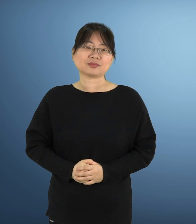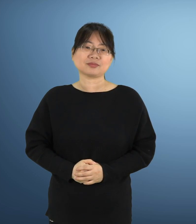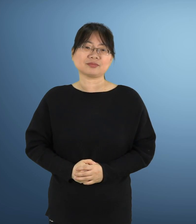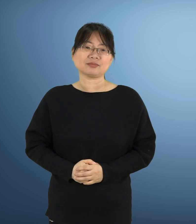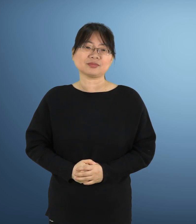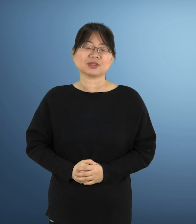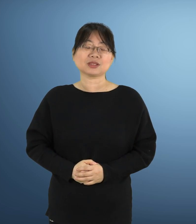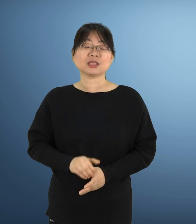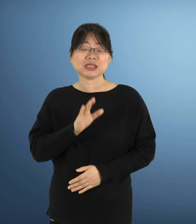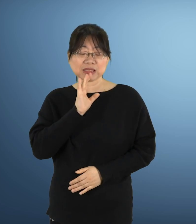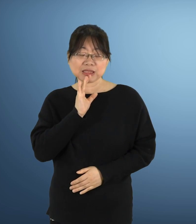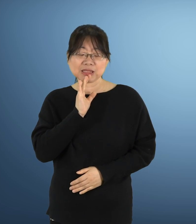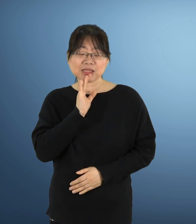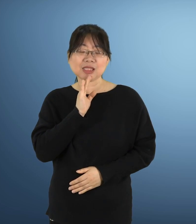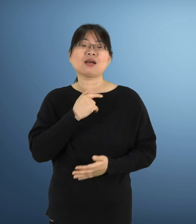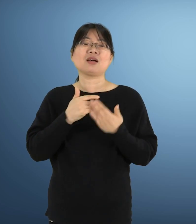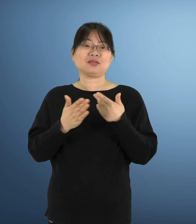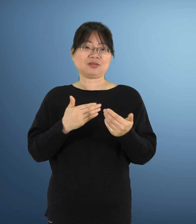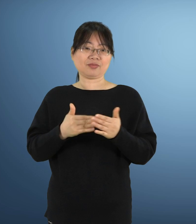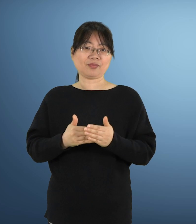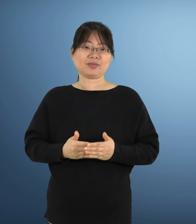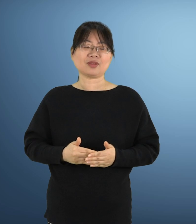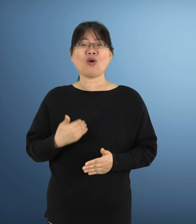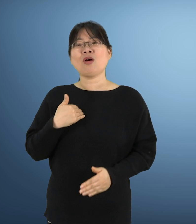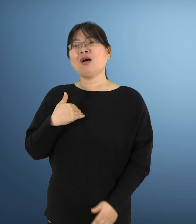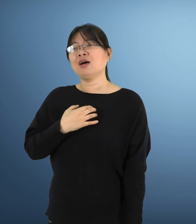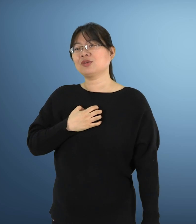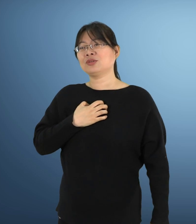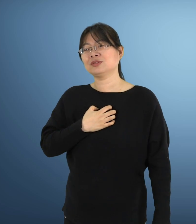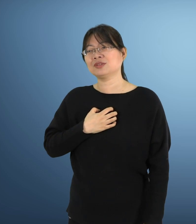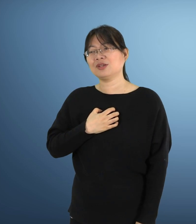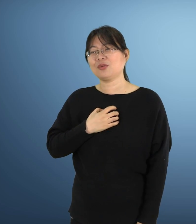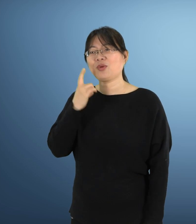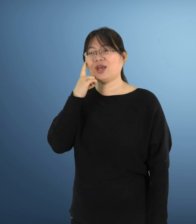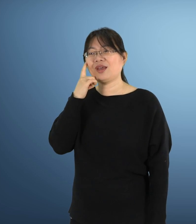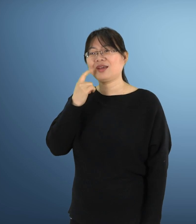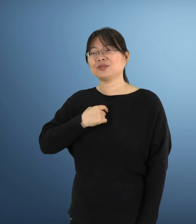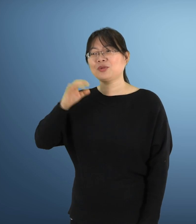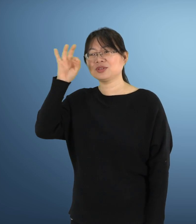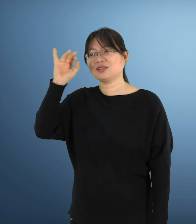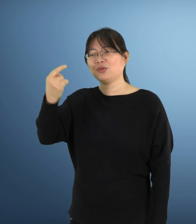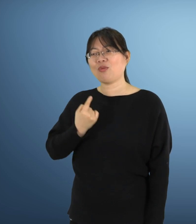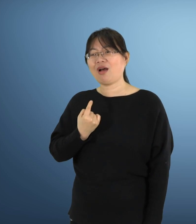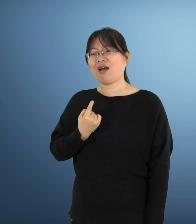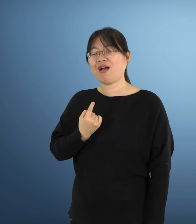이게 리얼입니다. 제가 걱정되더라고요. 찾아올까 봐.